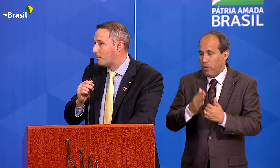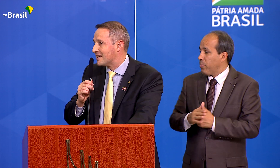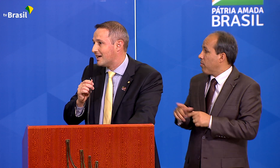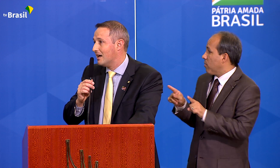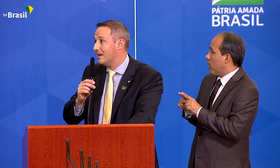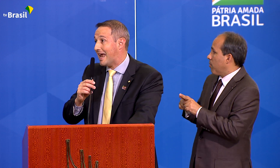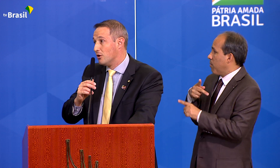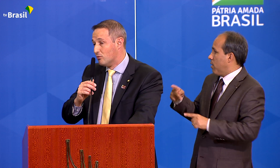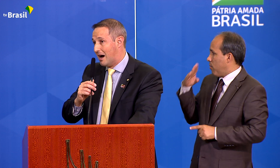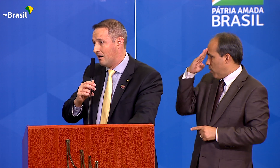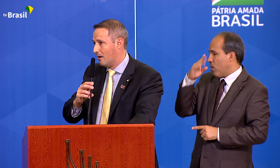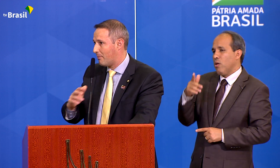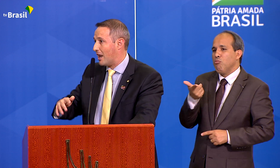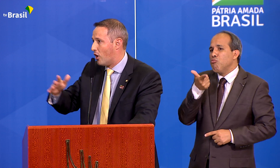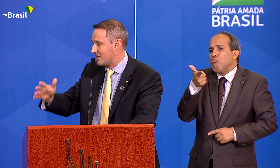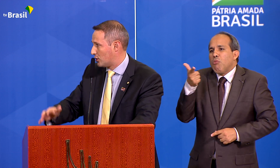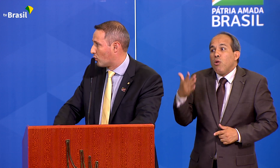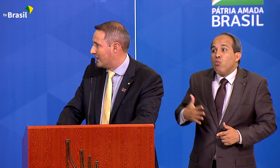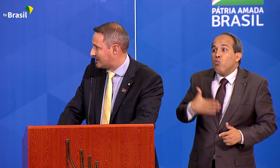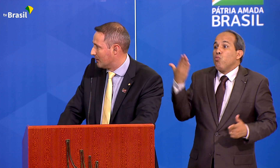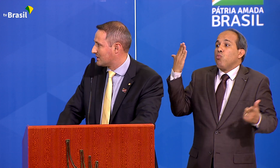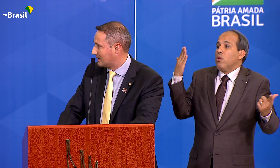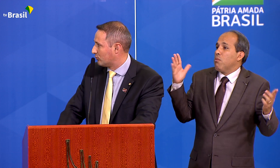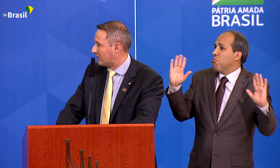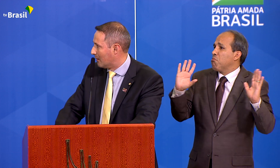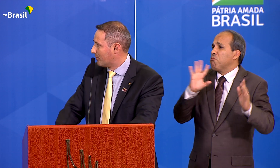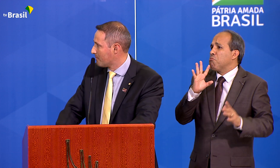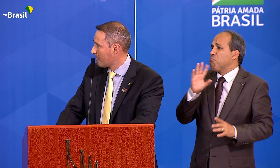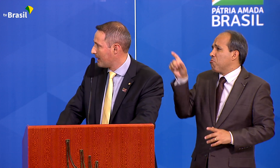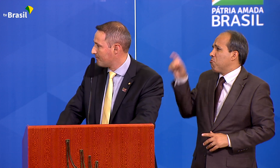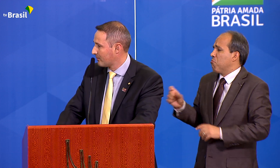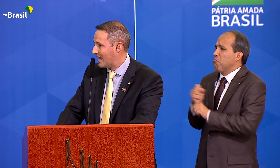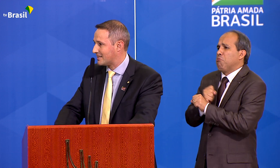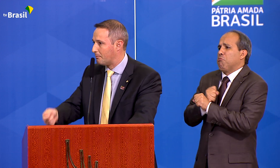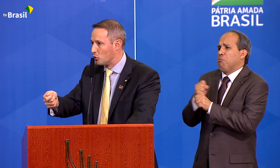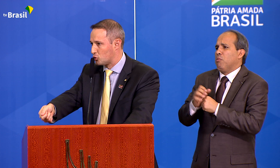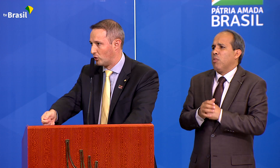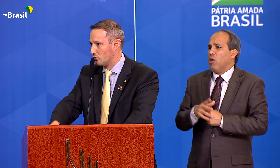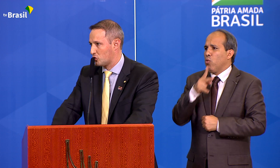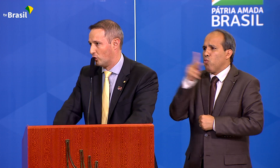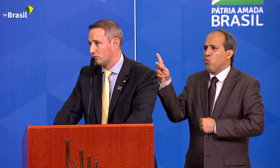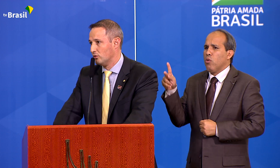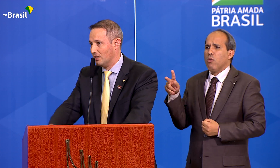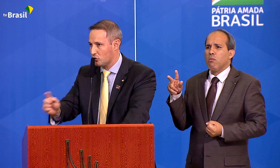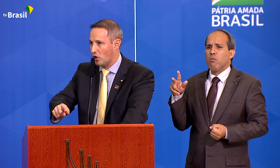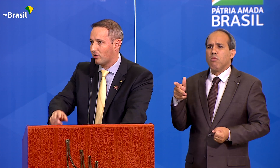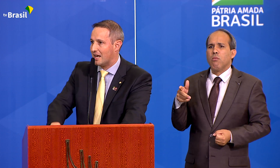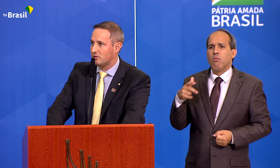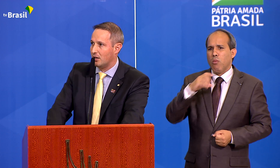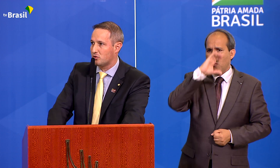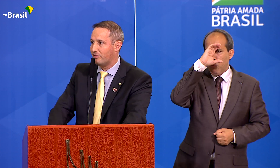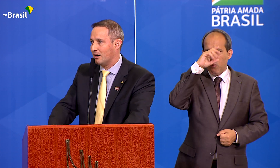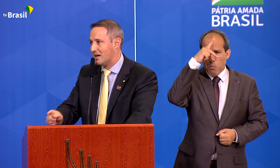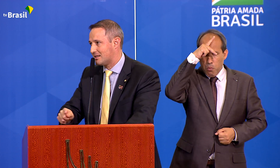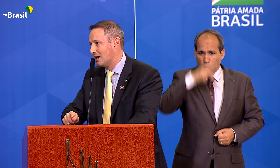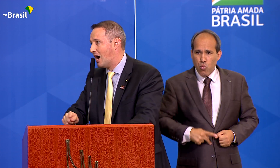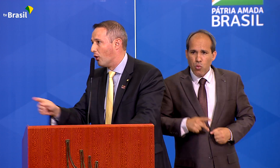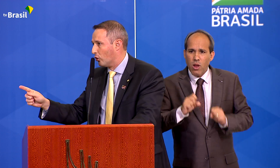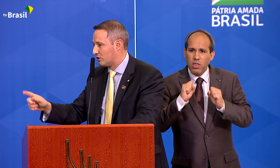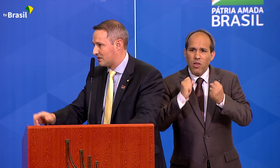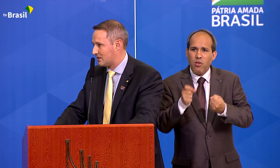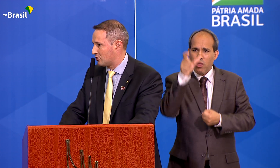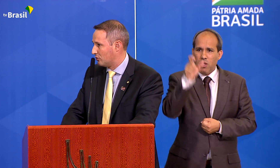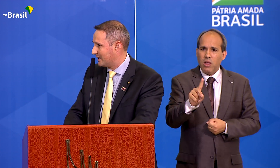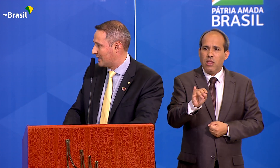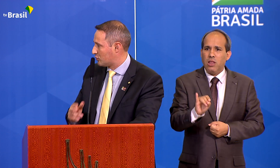não é surpresa nenhuma para nós que o conhecemos há tanto tempo essa postura do senhor não só no caso Daniel Silveira